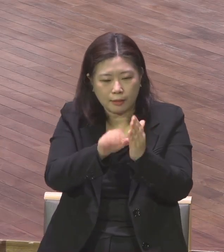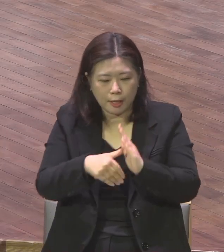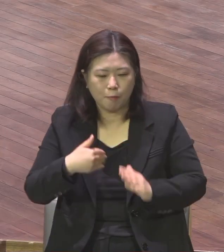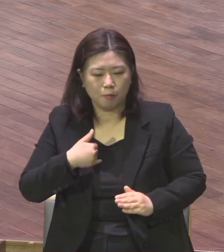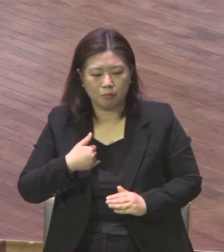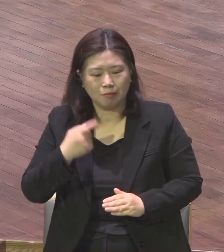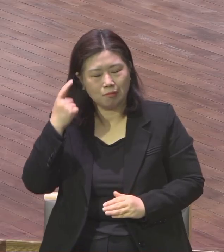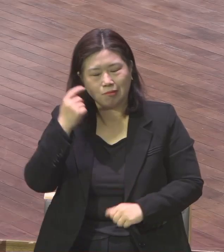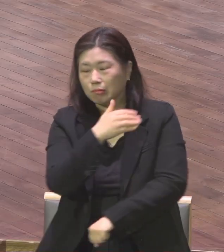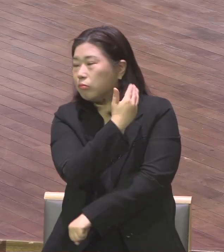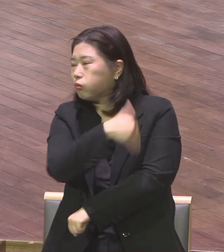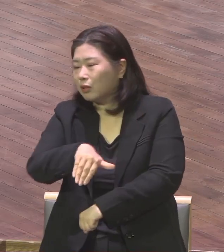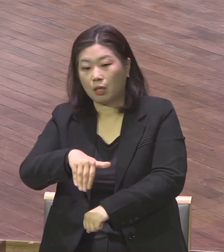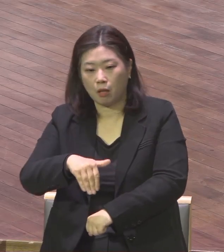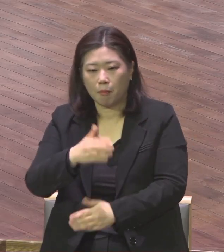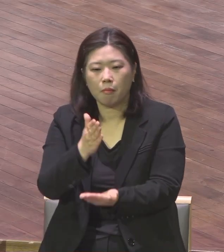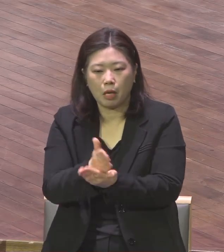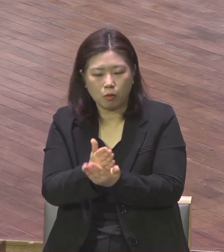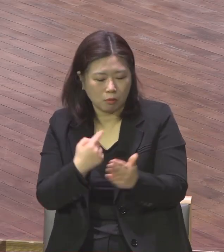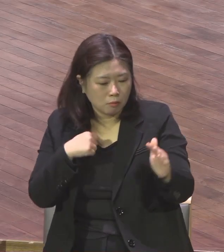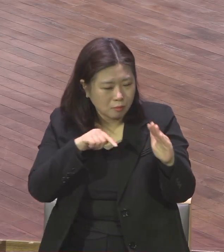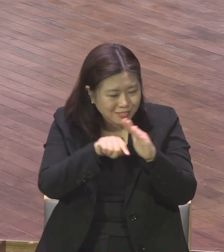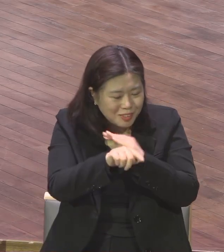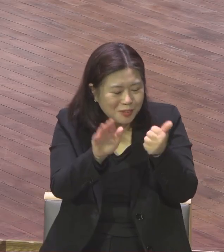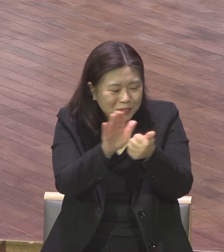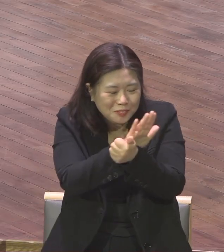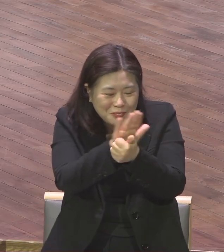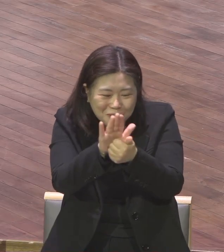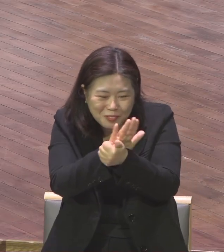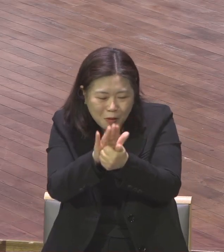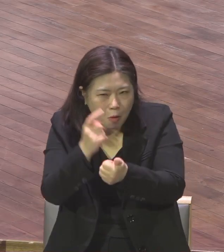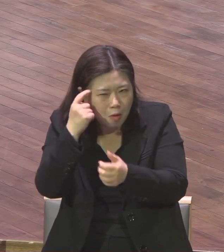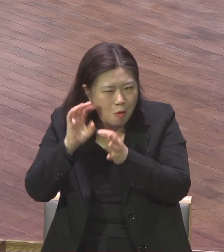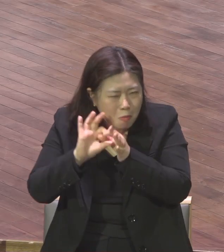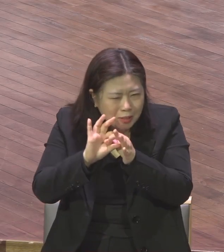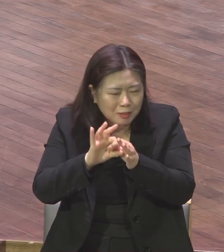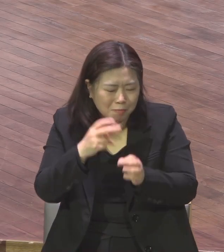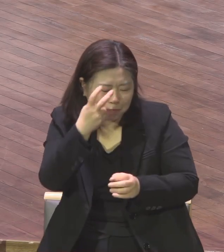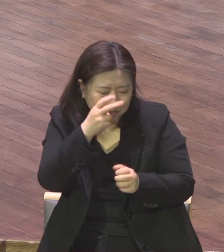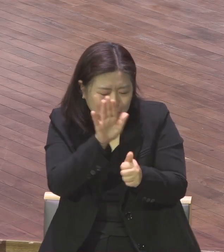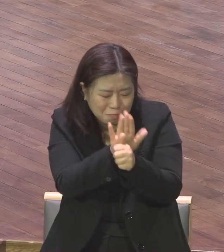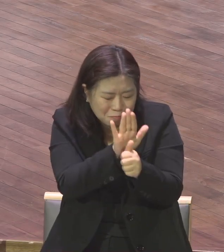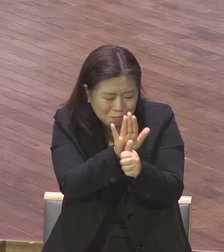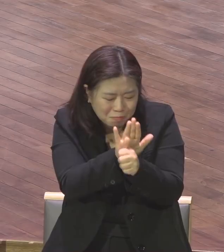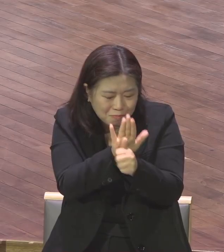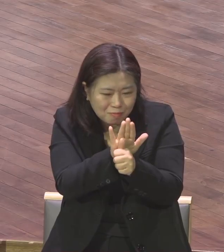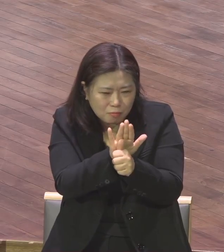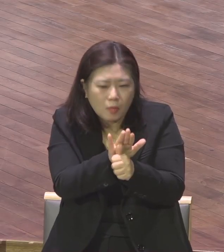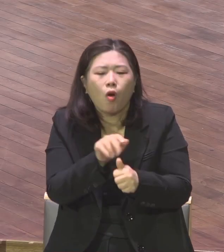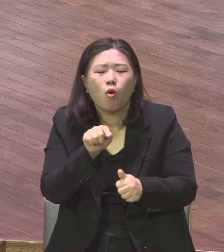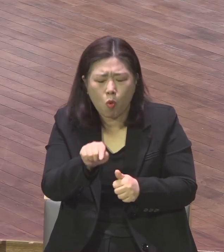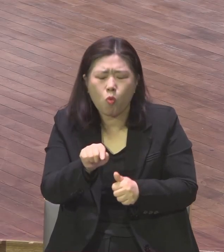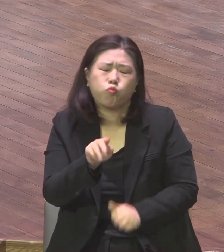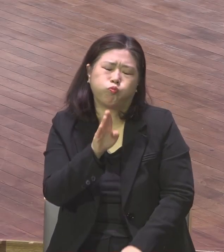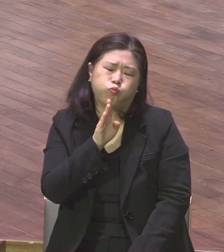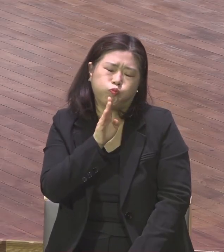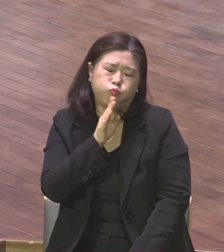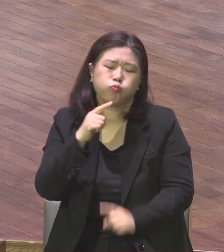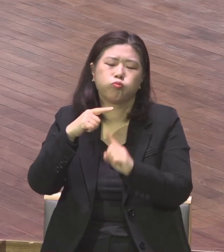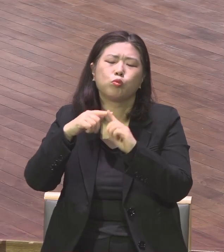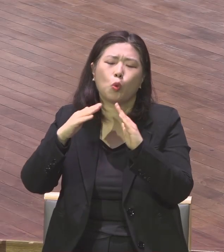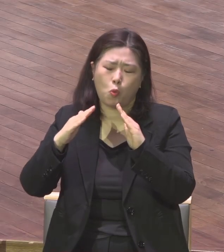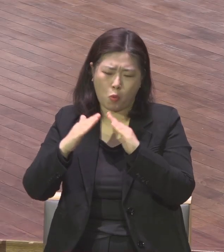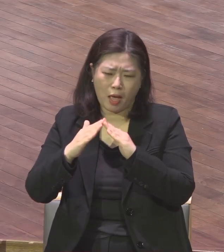기도해주고 더 관심을 가져다 주는 거. 이게 가족이잖아요. 이게 영적 가족. 그래야 여기서